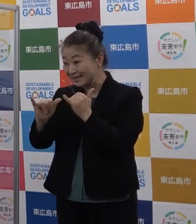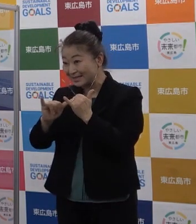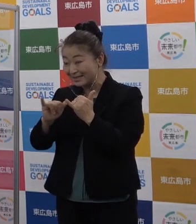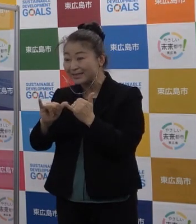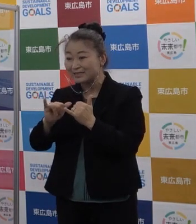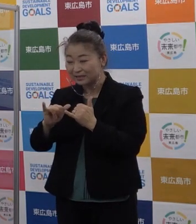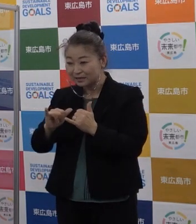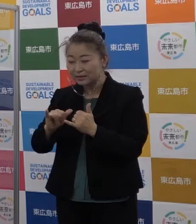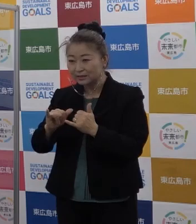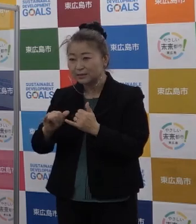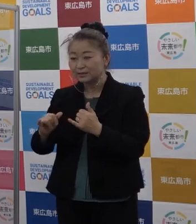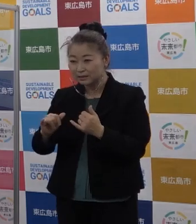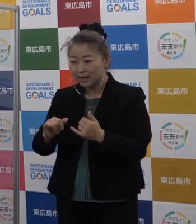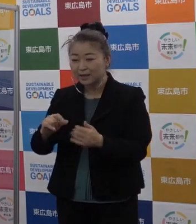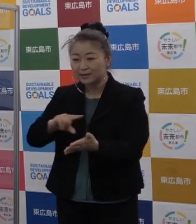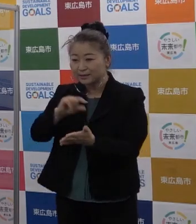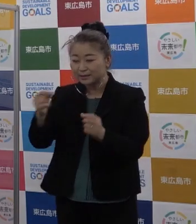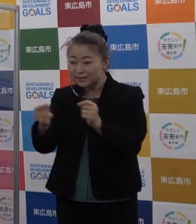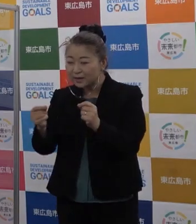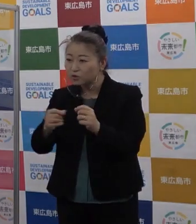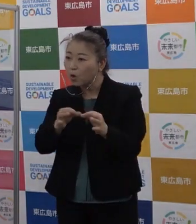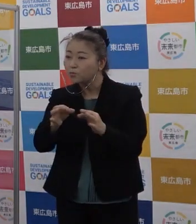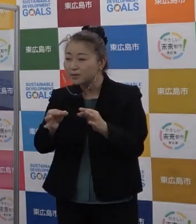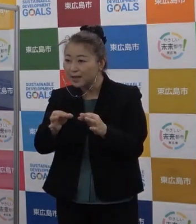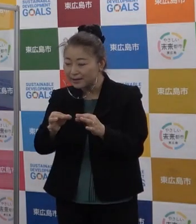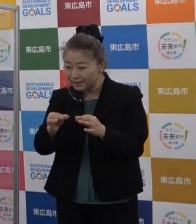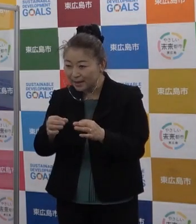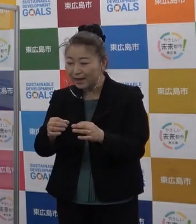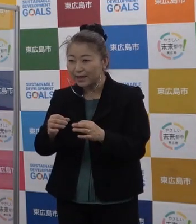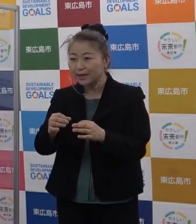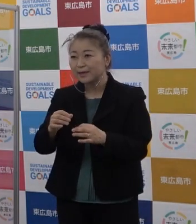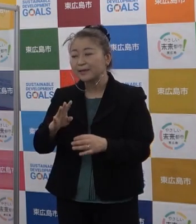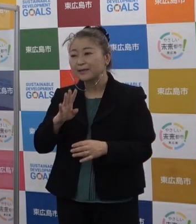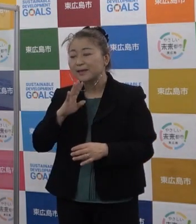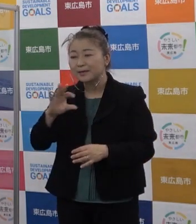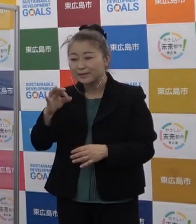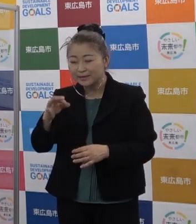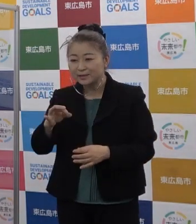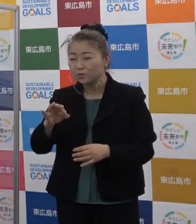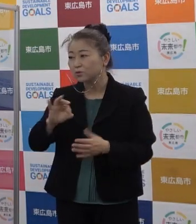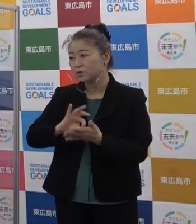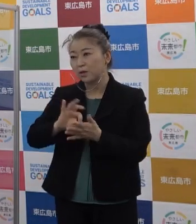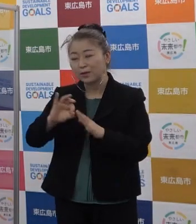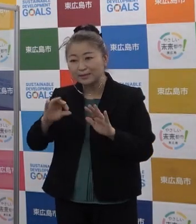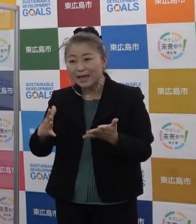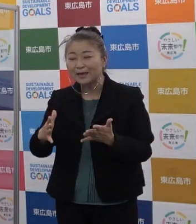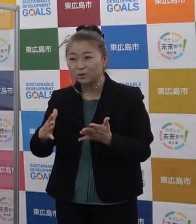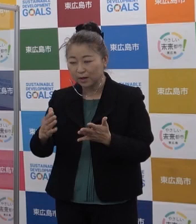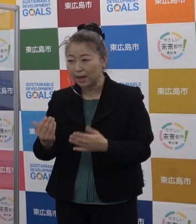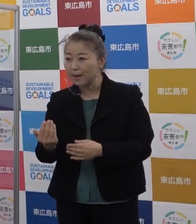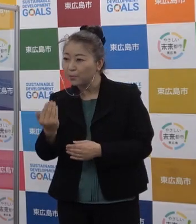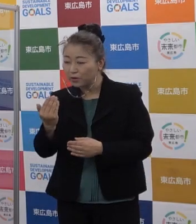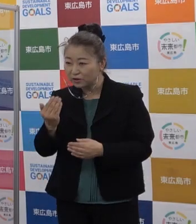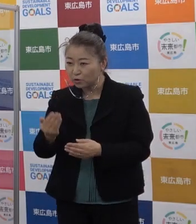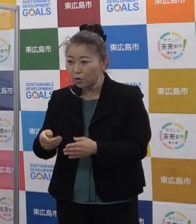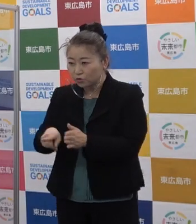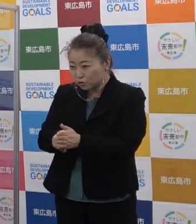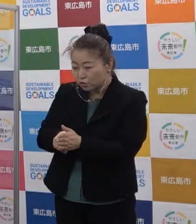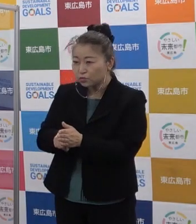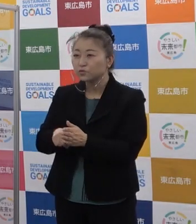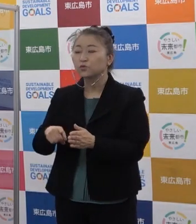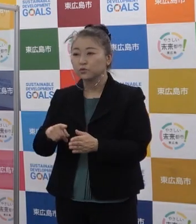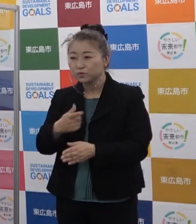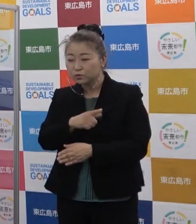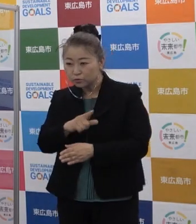ャッシュレス決済、クーポン配布、ポイント付与付きのサービスが提供でき